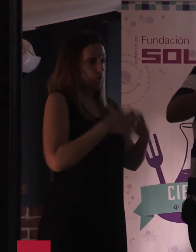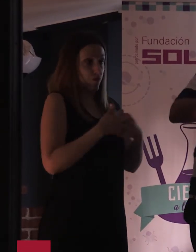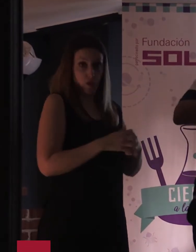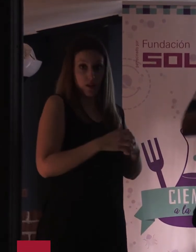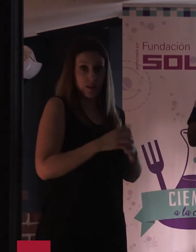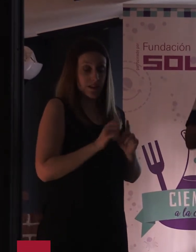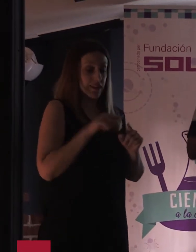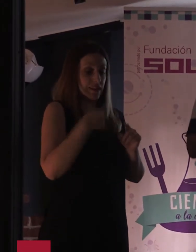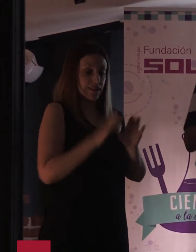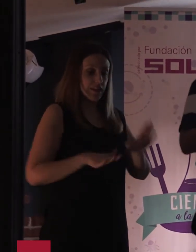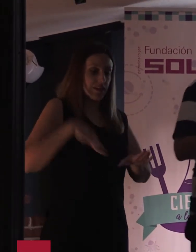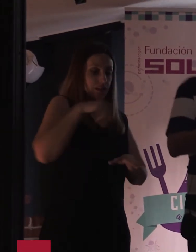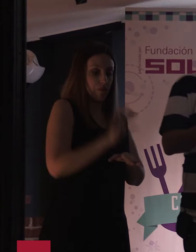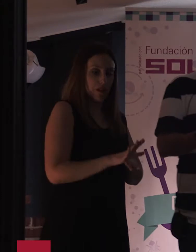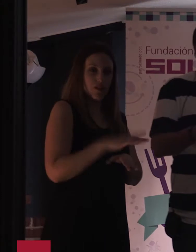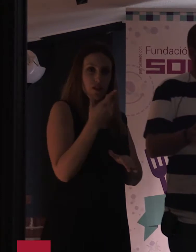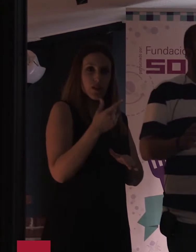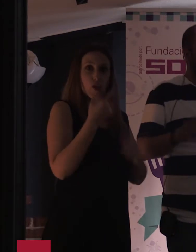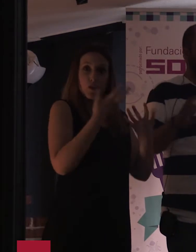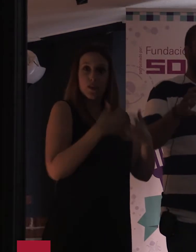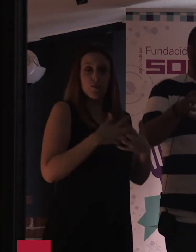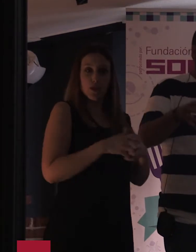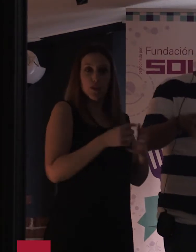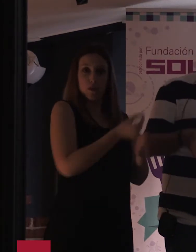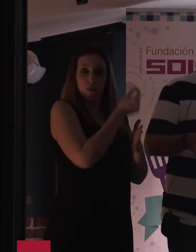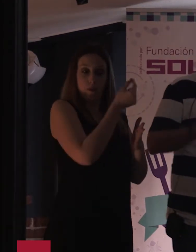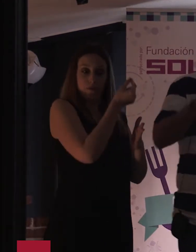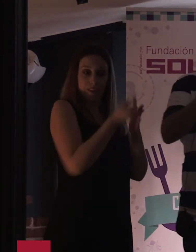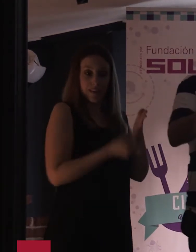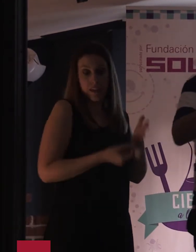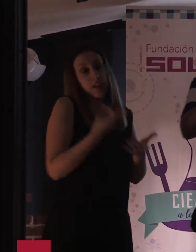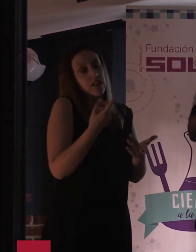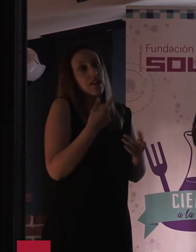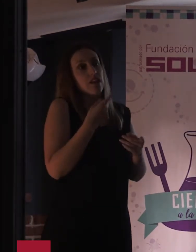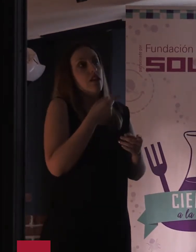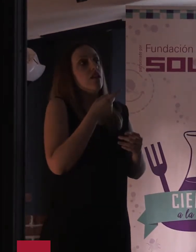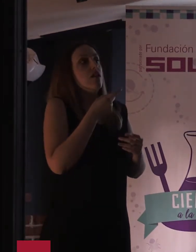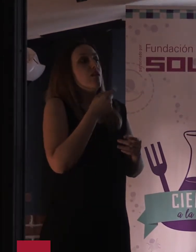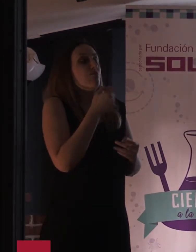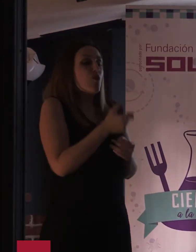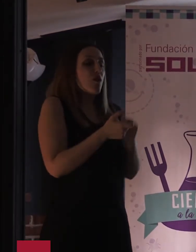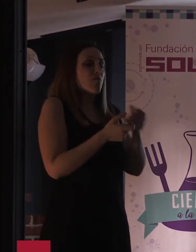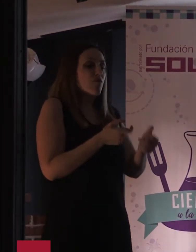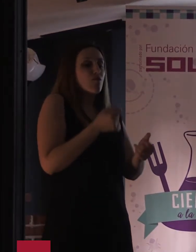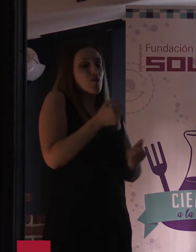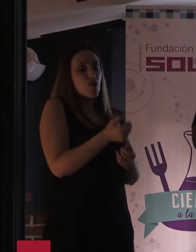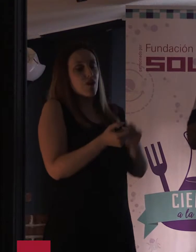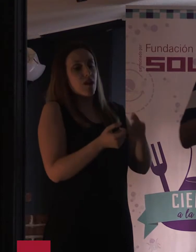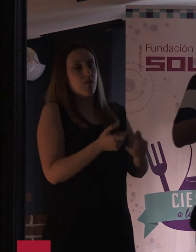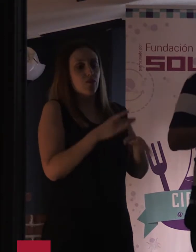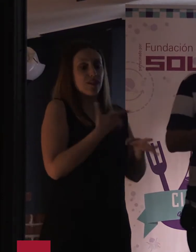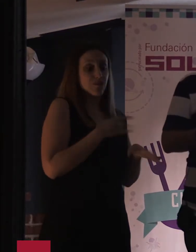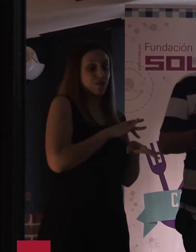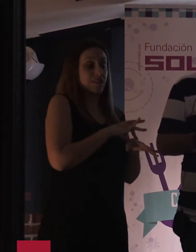paso será diseñar un dispositivo que funcione en un sistema más complejo. Y poquito a poco iremos moviéndonos hacia